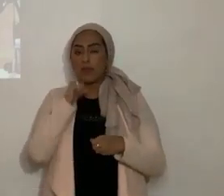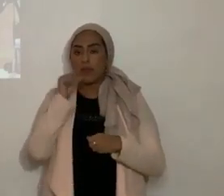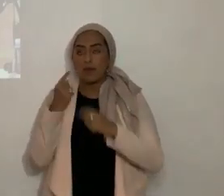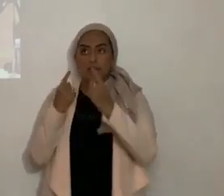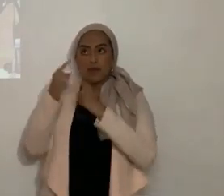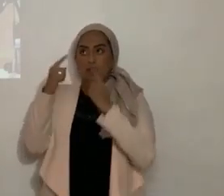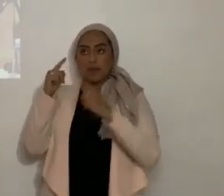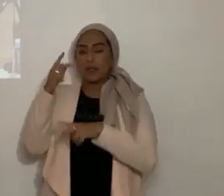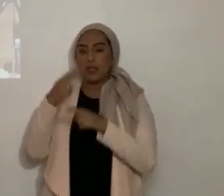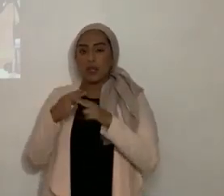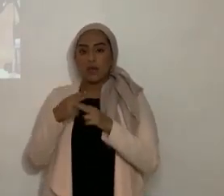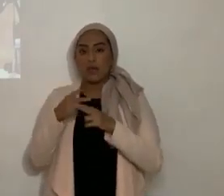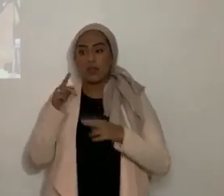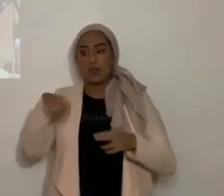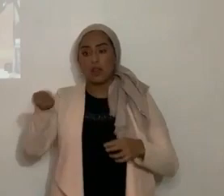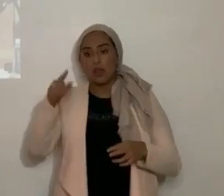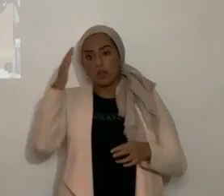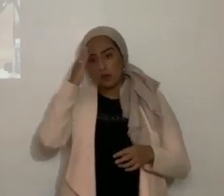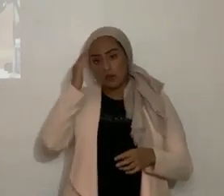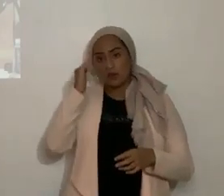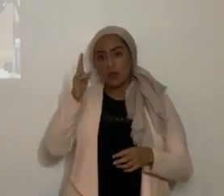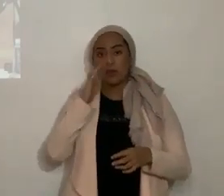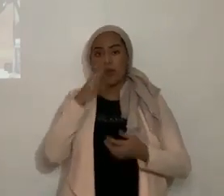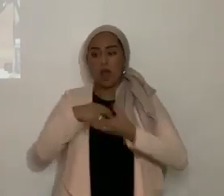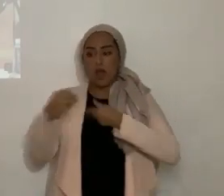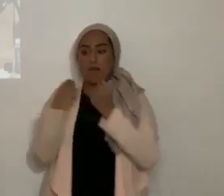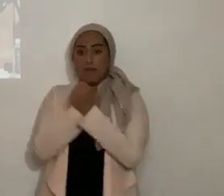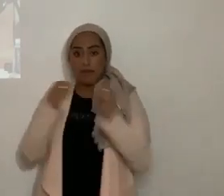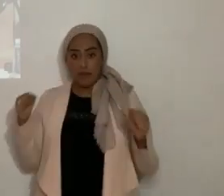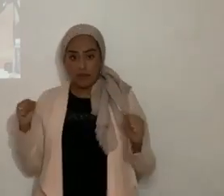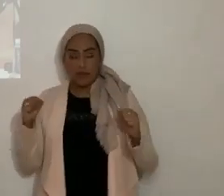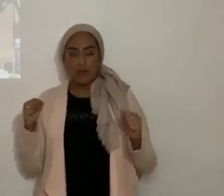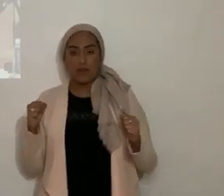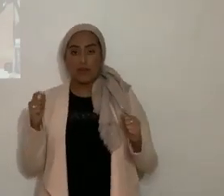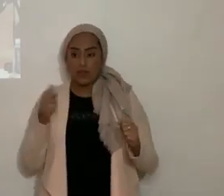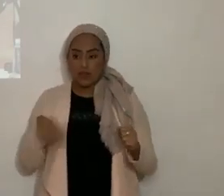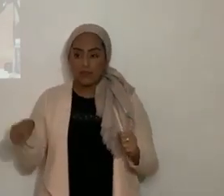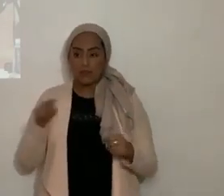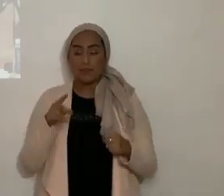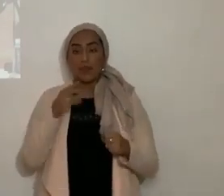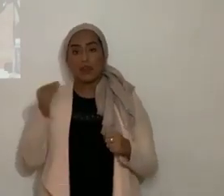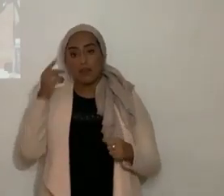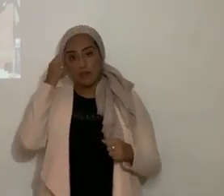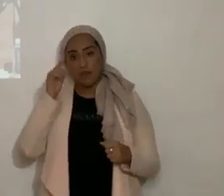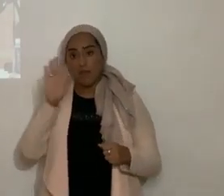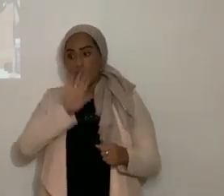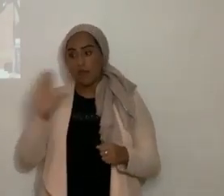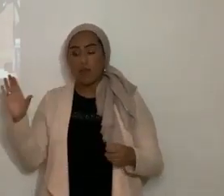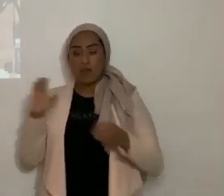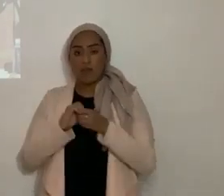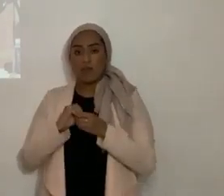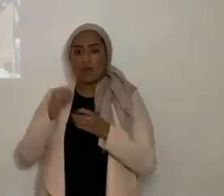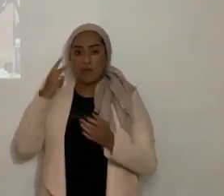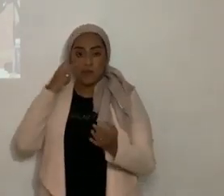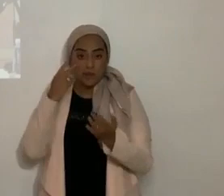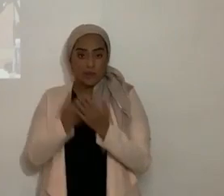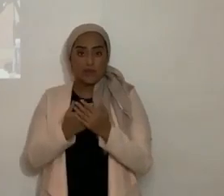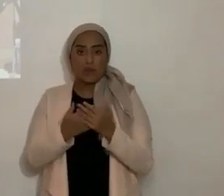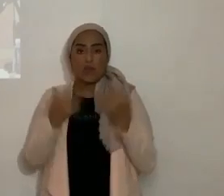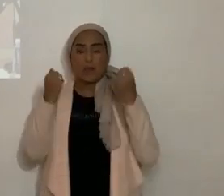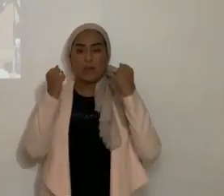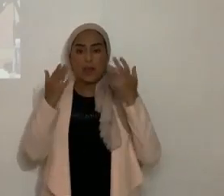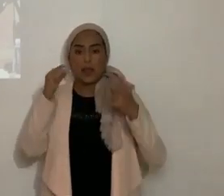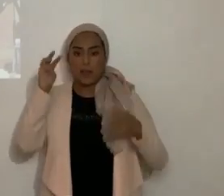nombre. Sabían que Yahweh los sacaría de ello y los salvaría, y que por su testimonio, millones